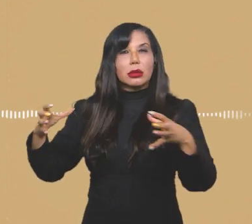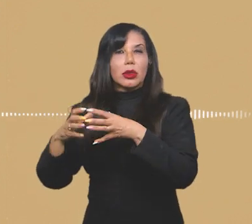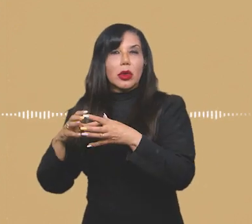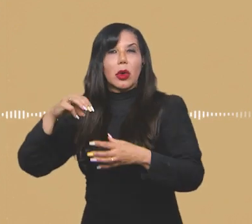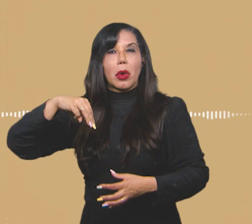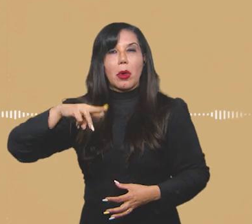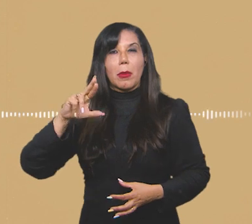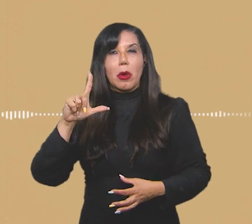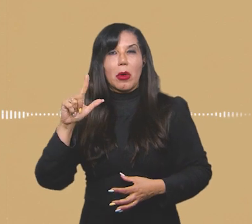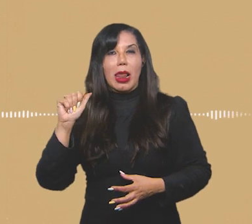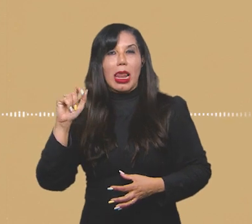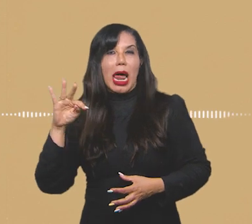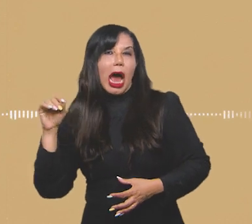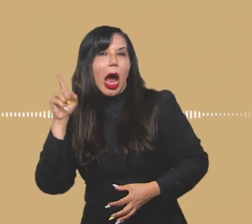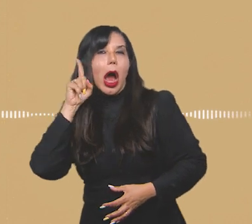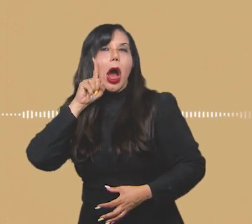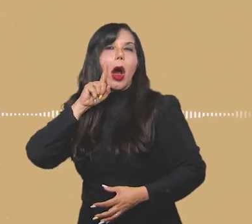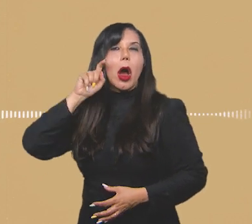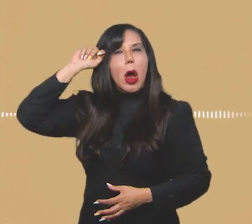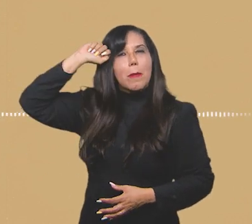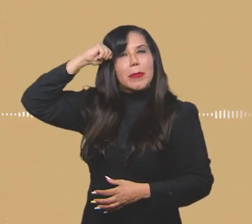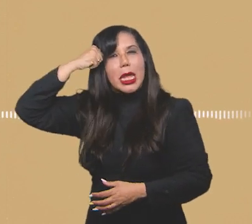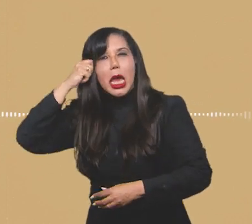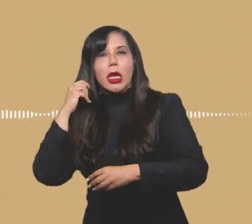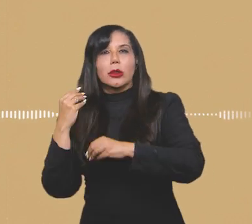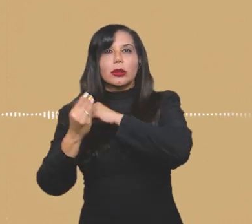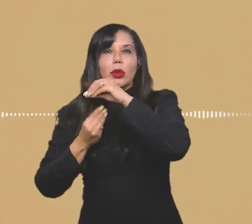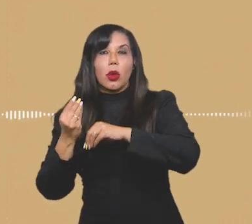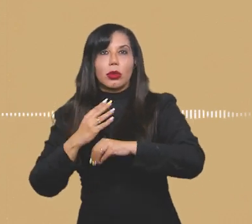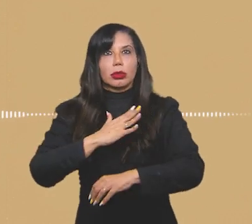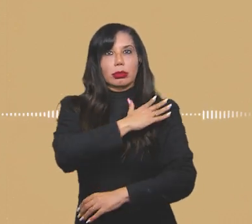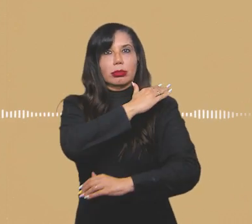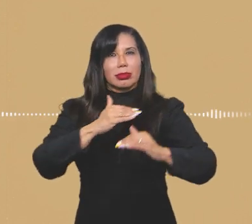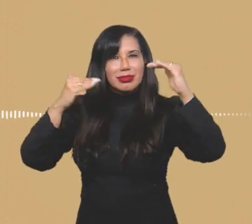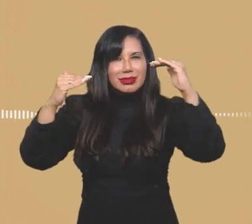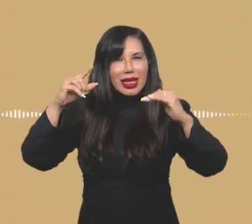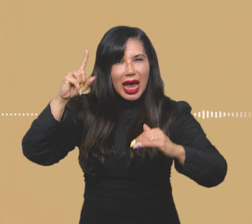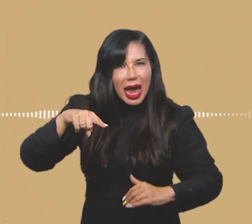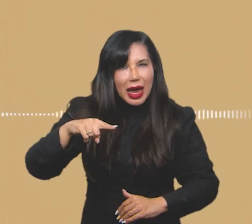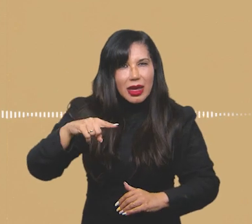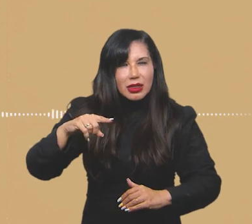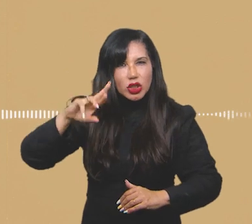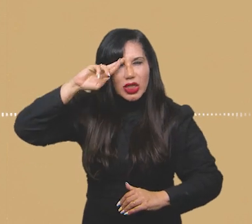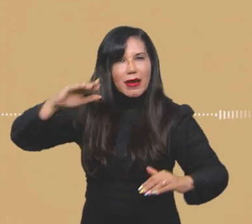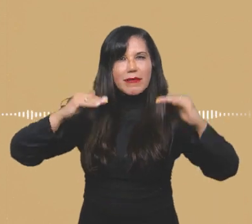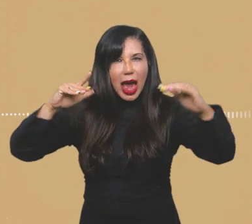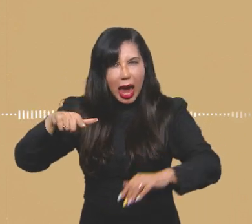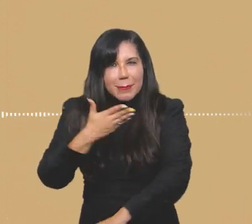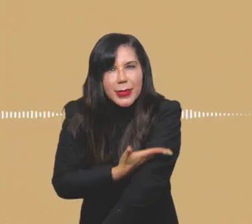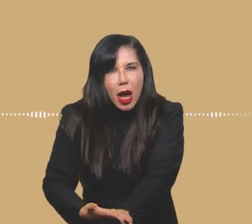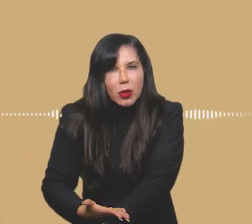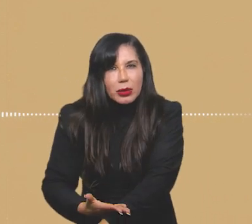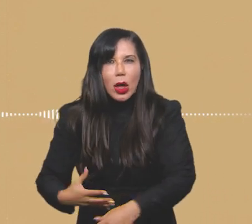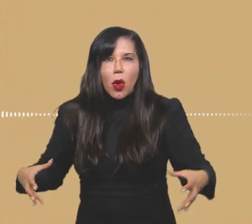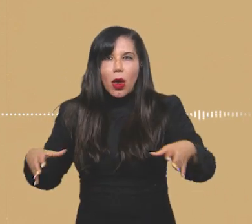de mulatos e outro de pretos. O comandante-geral seria branco? Em tal caso,